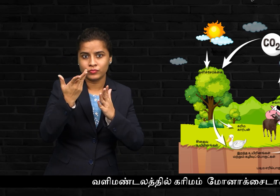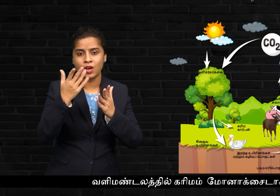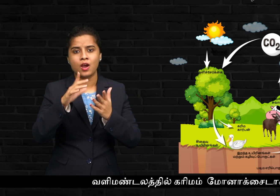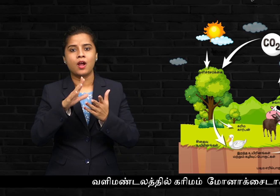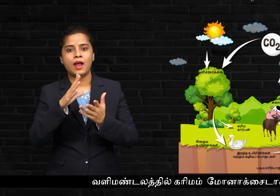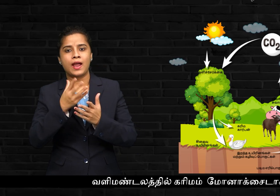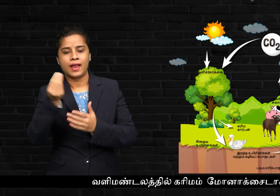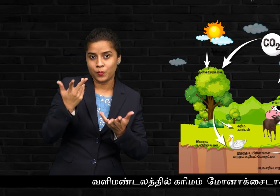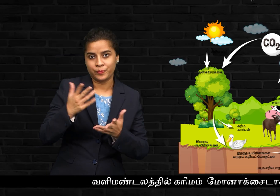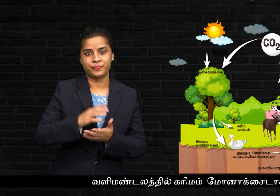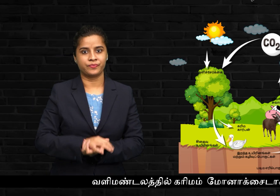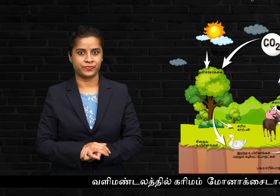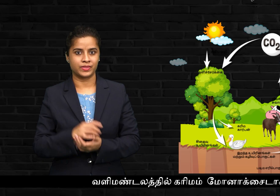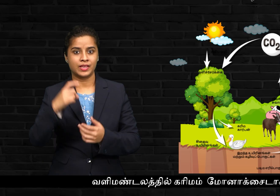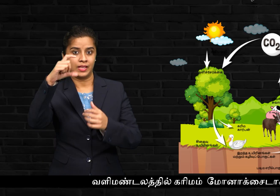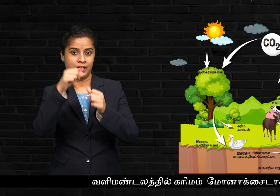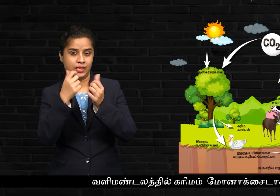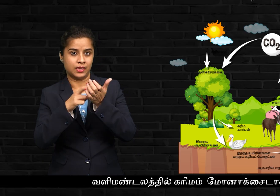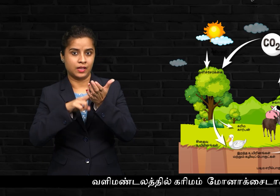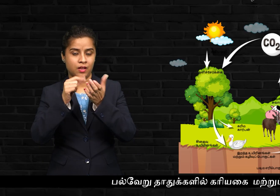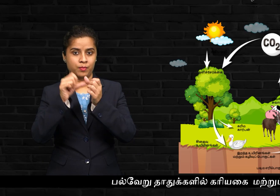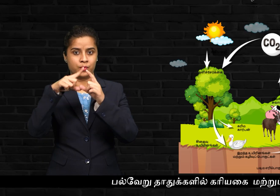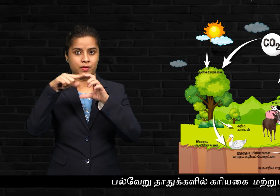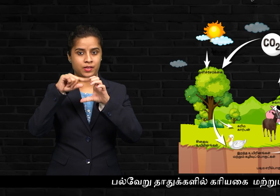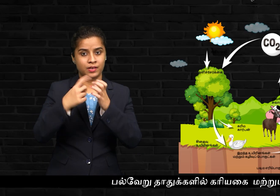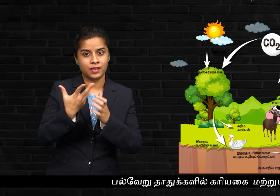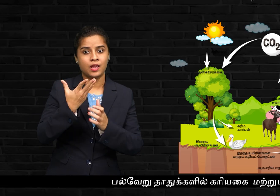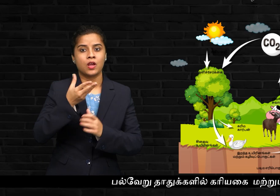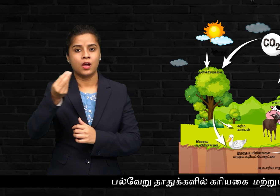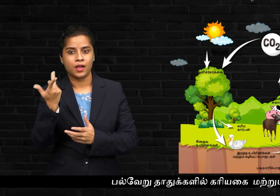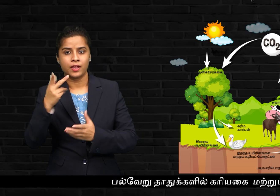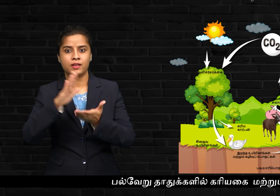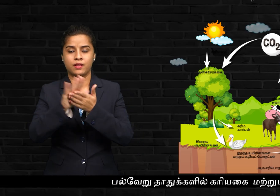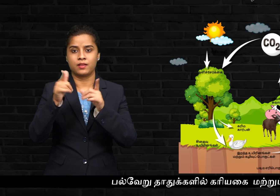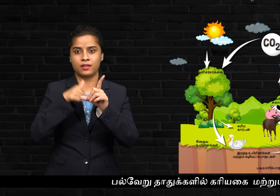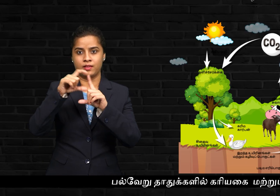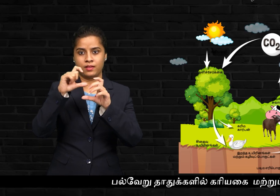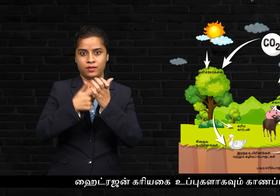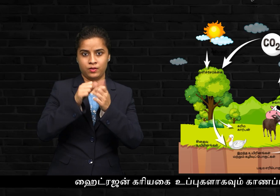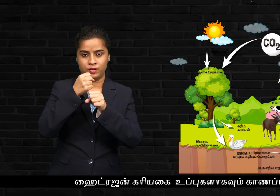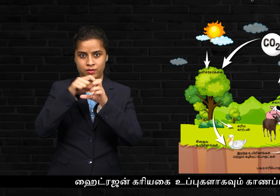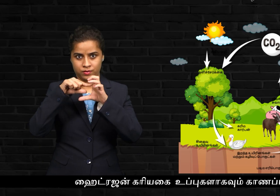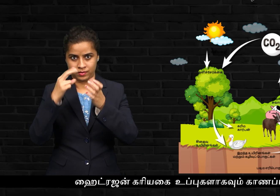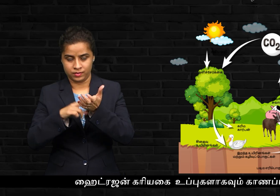வளிமண்டலத்தில் கரிமம் மோனாக்சைடாகவும் பல்வேறு தாதுக்களில் கரியகை மற்றும் நைட்ரஜன்